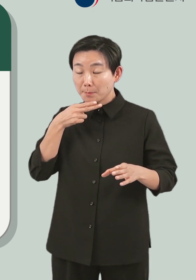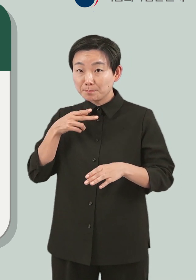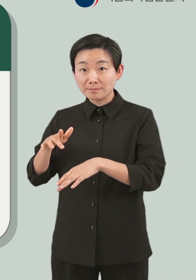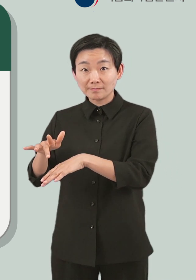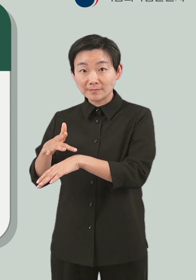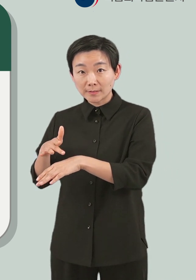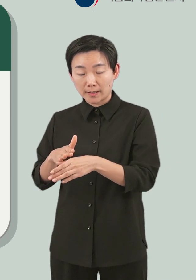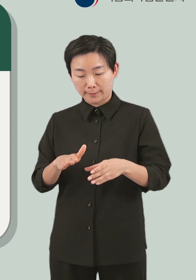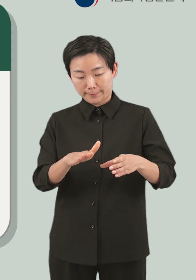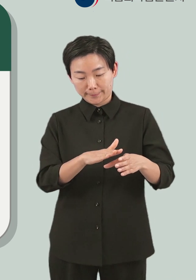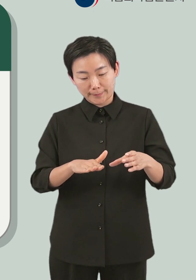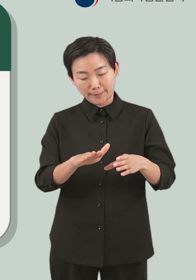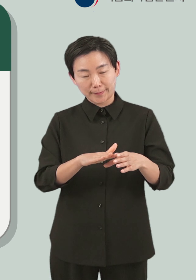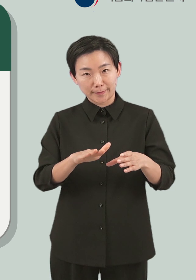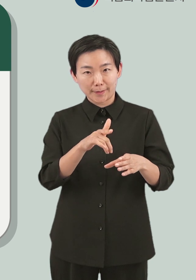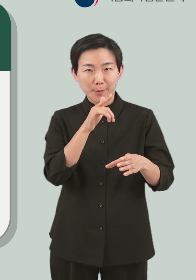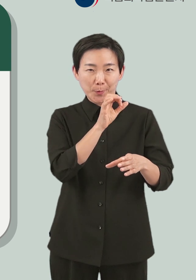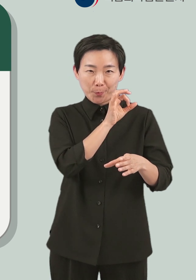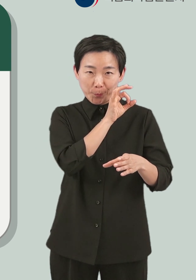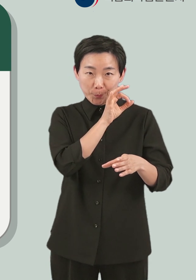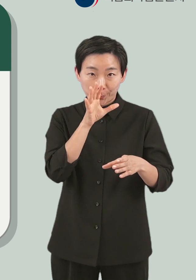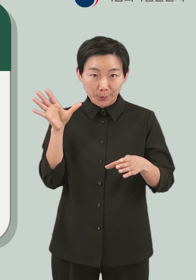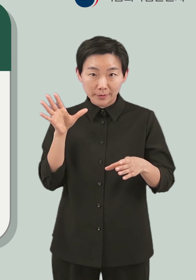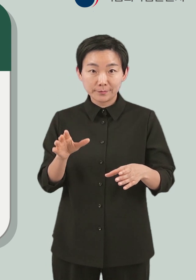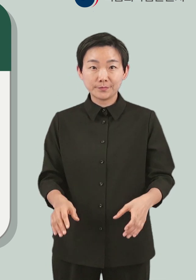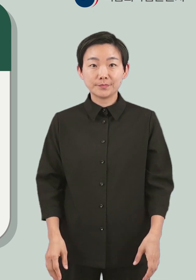담그거나 내부에 물이 들어가지 않도록 주의합니다.